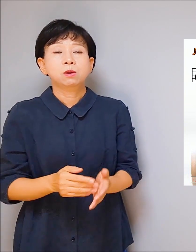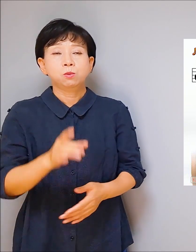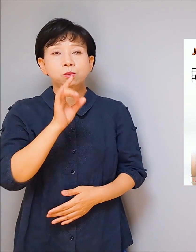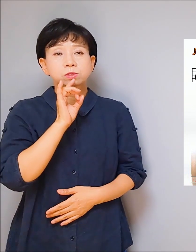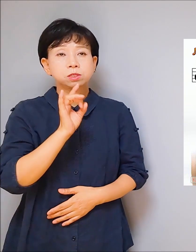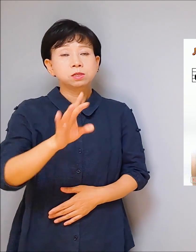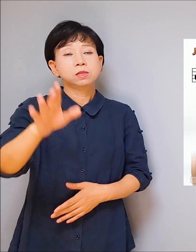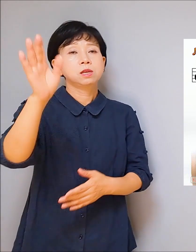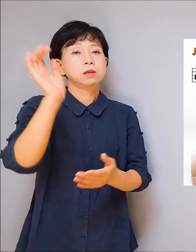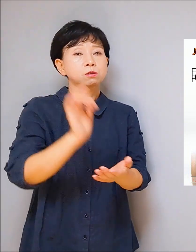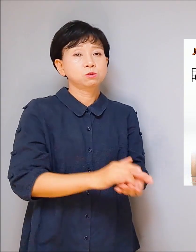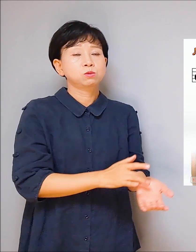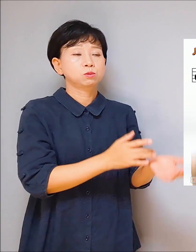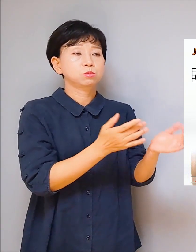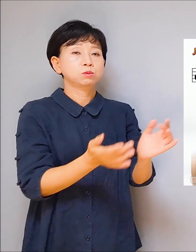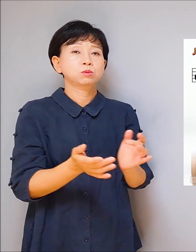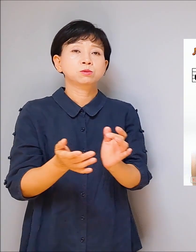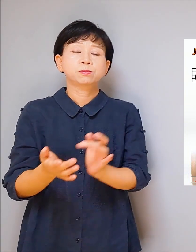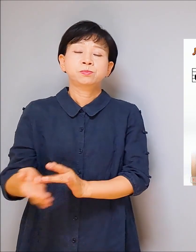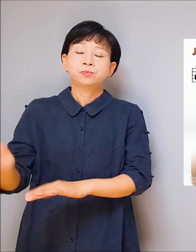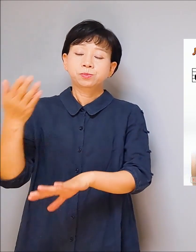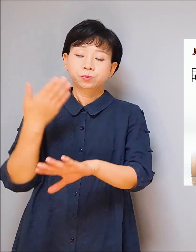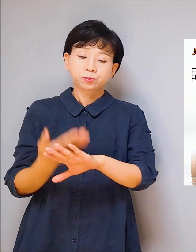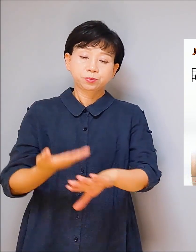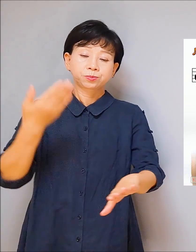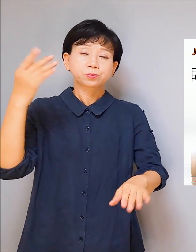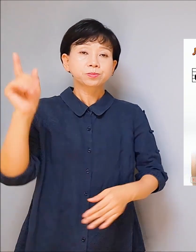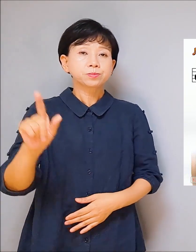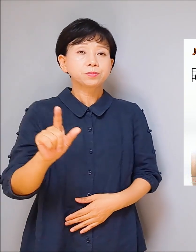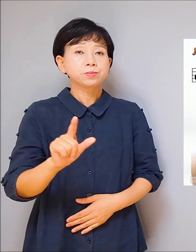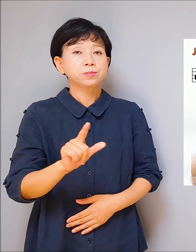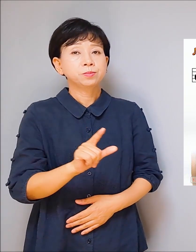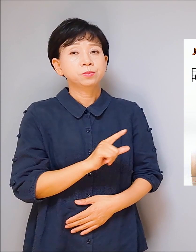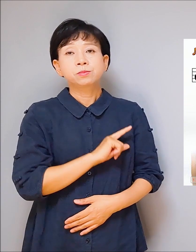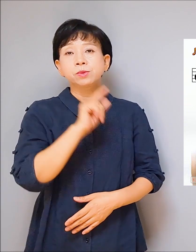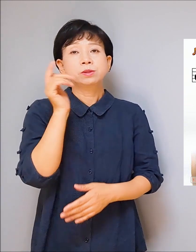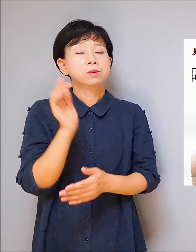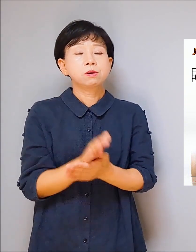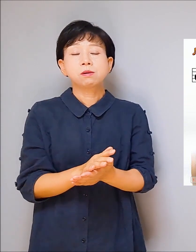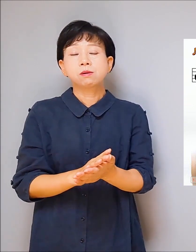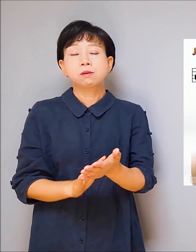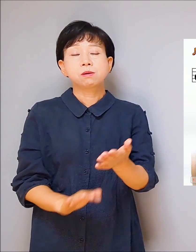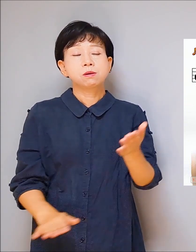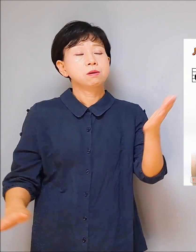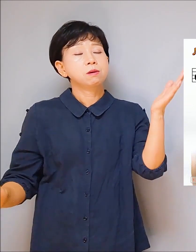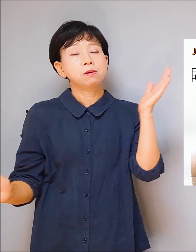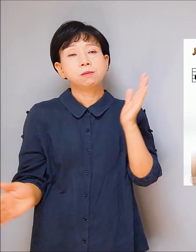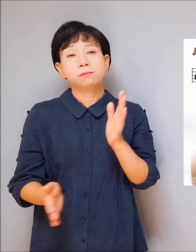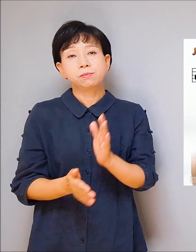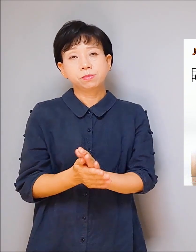주셨네. 오직 예수 다른 이름은